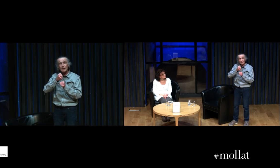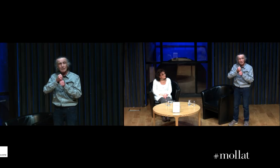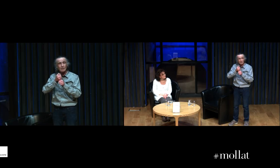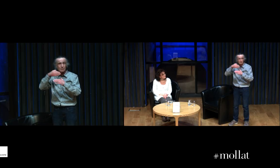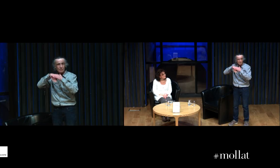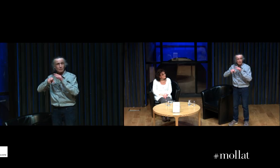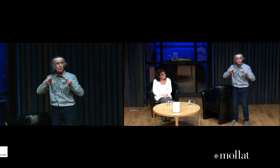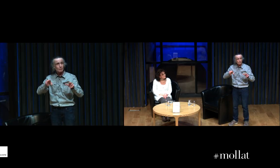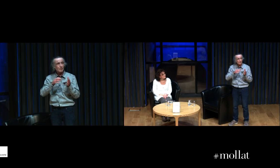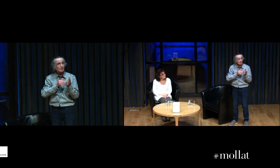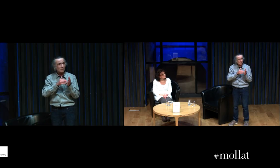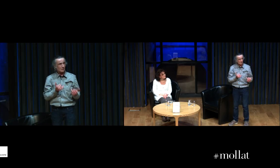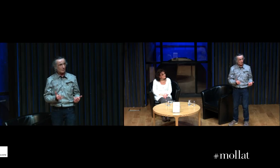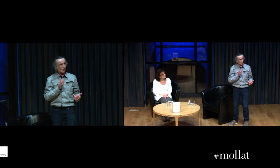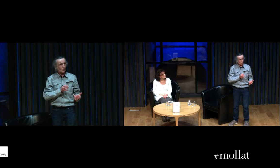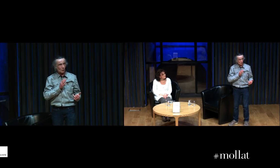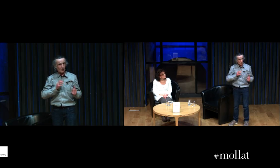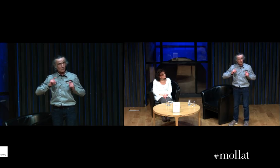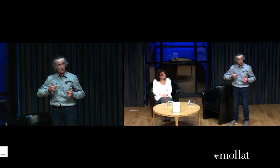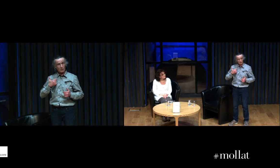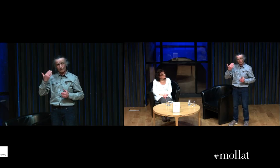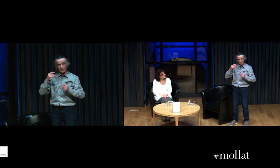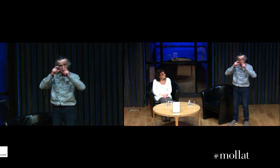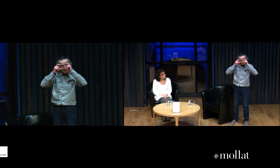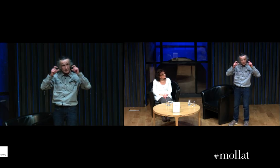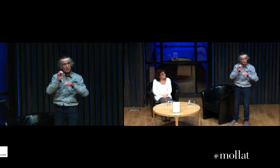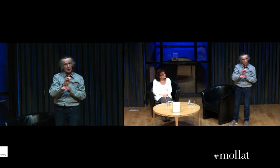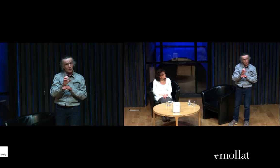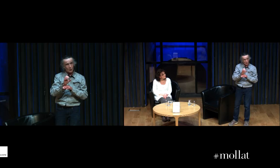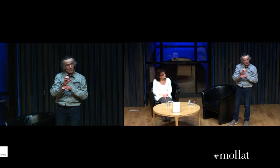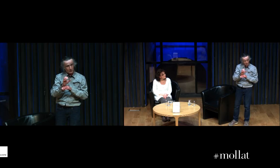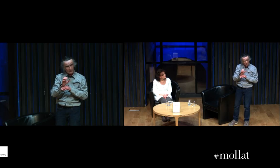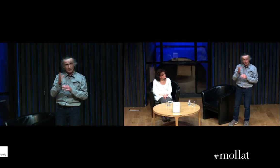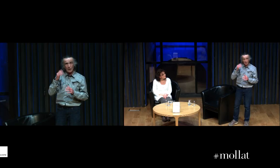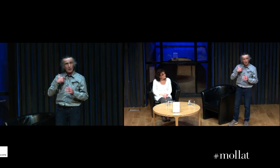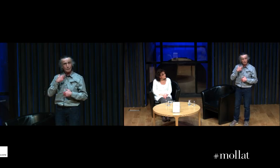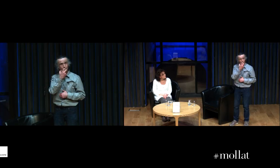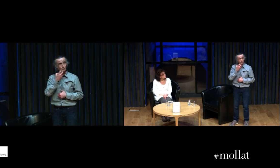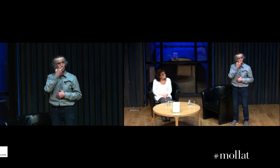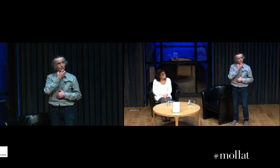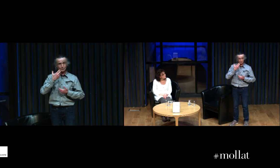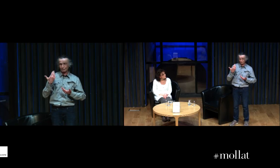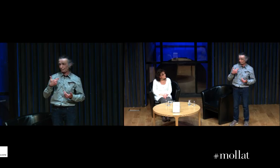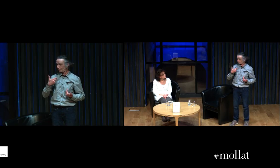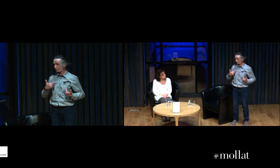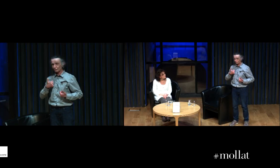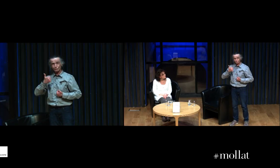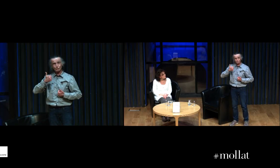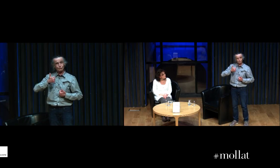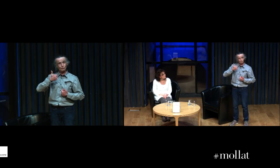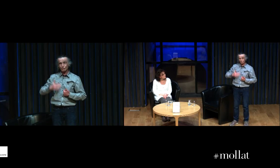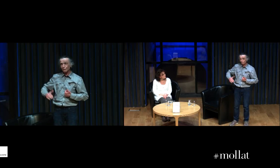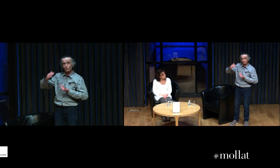expliqué dans ma partie, dans mon témoignage. Moi, j'ai été élevée rue de Marseille, au CESDA. J'y ai été éducateur. Après,